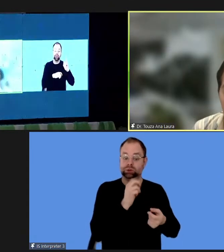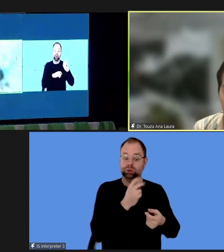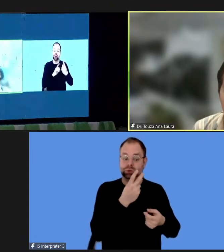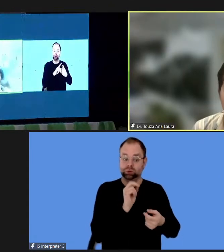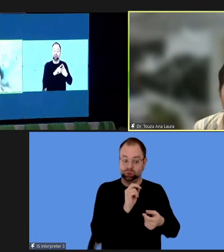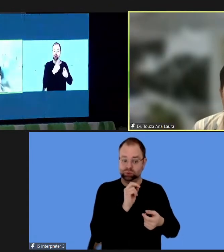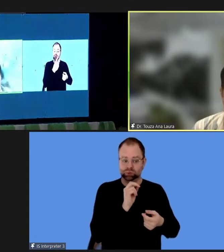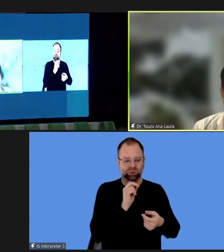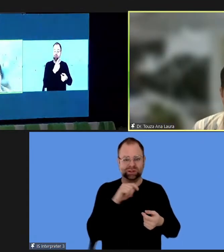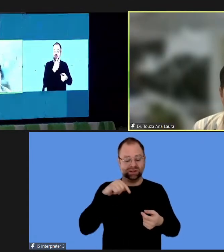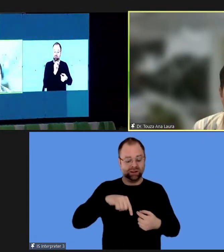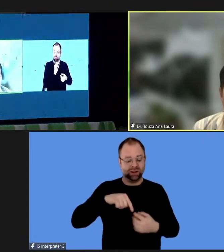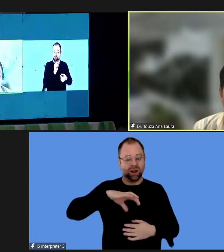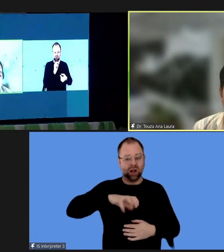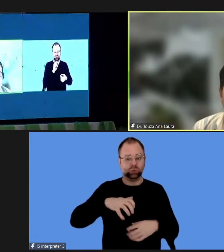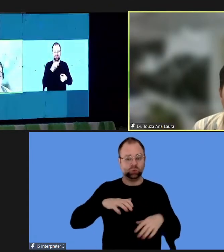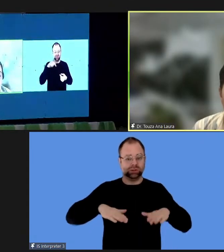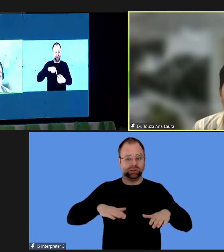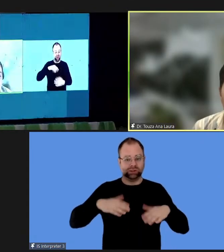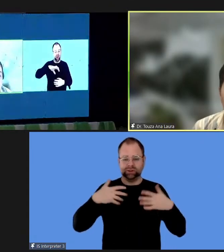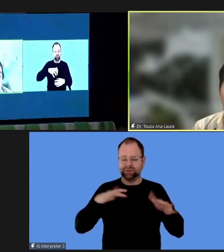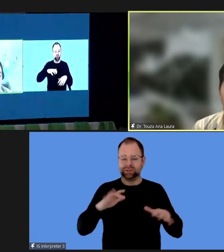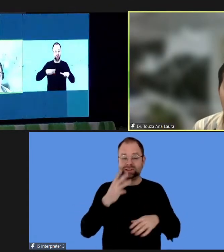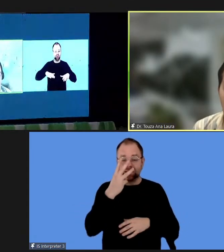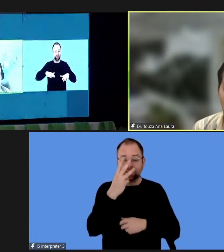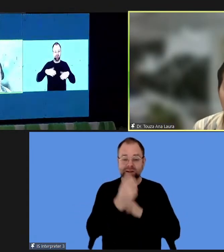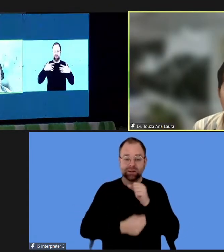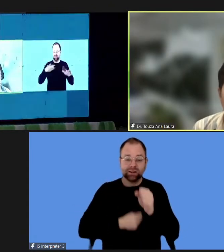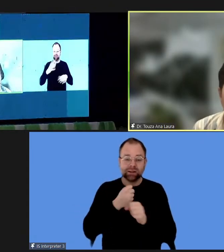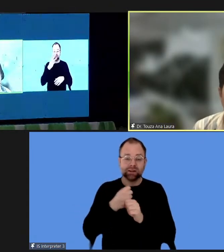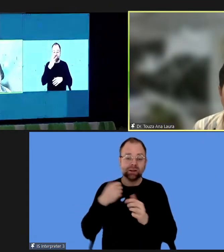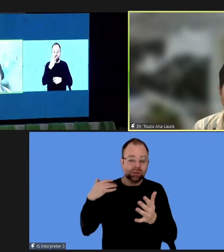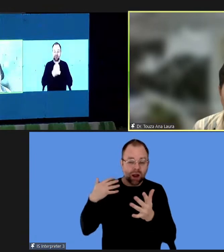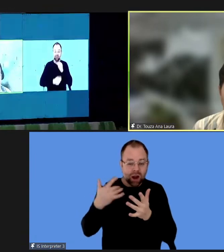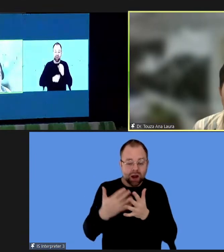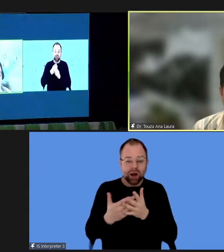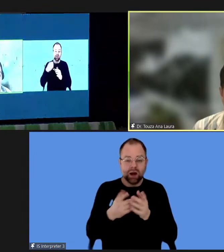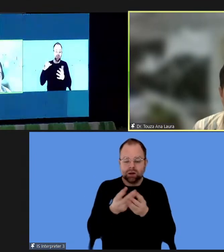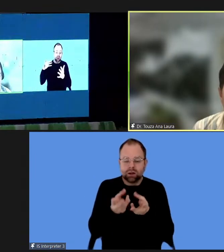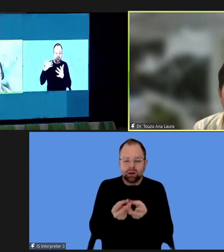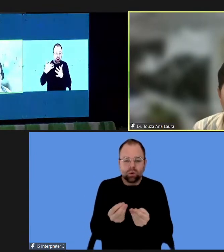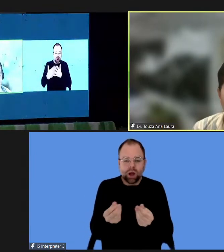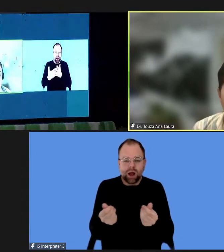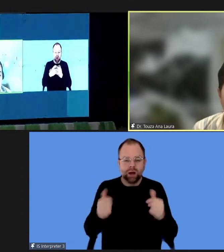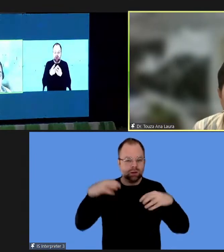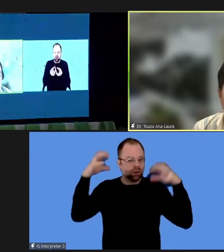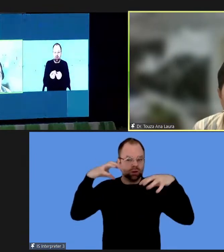et de mauvaises récoltes aussi. Il y a l'impact de la